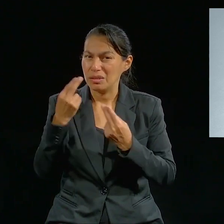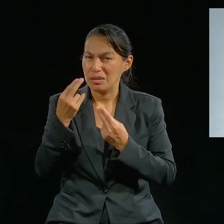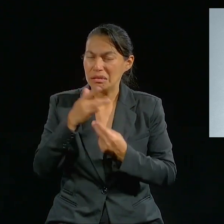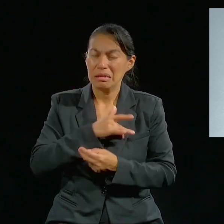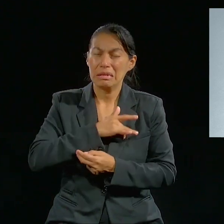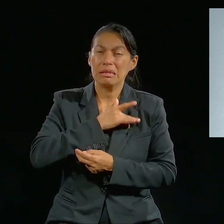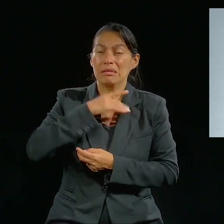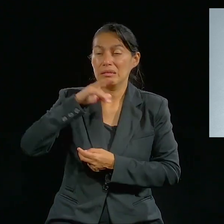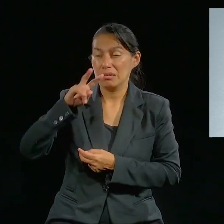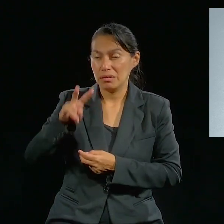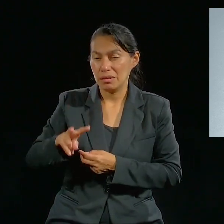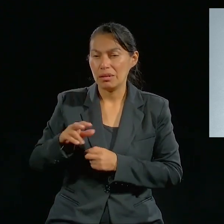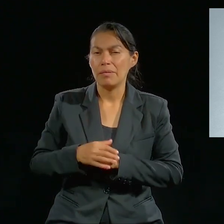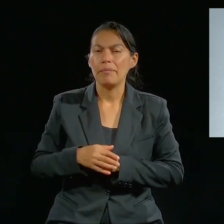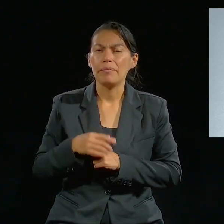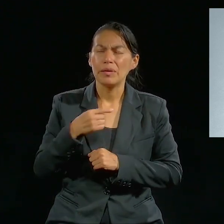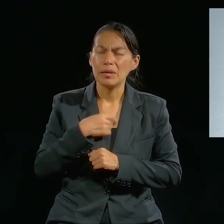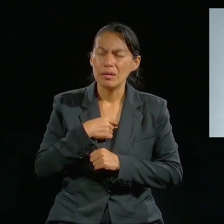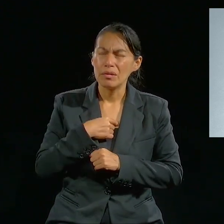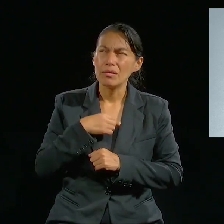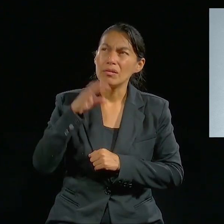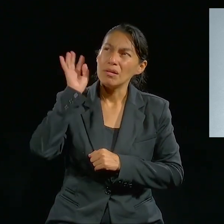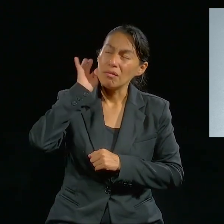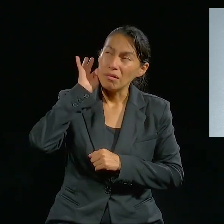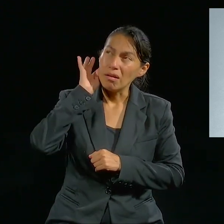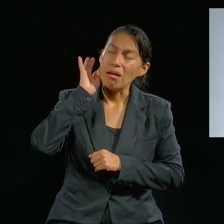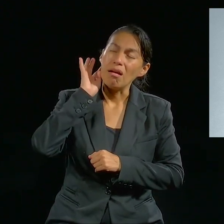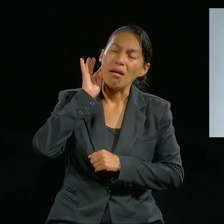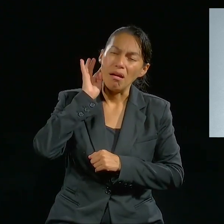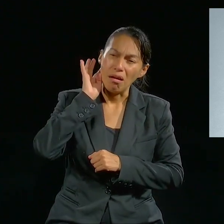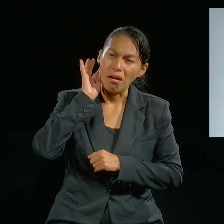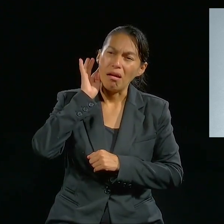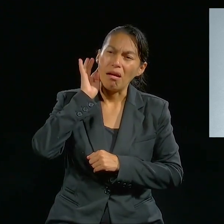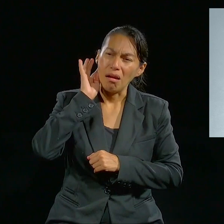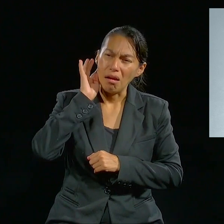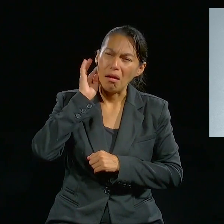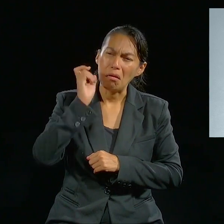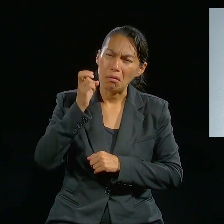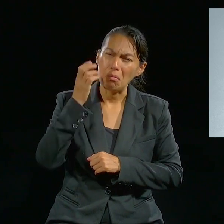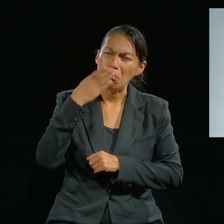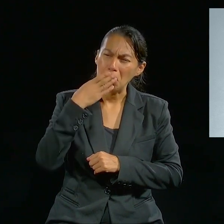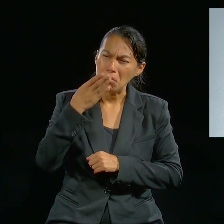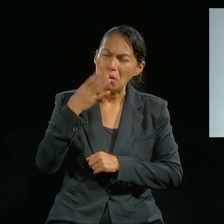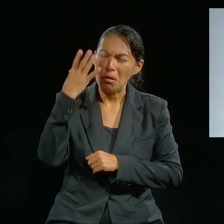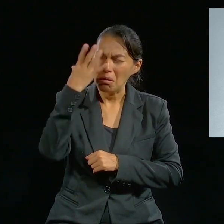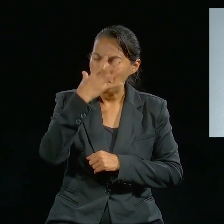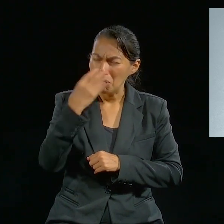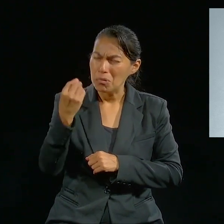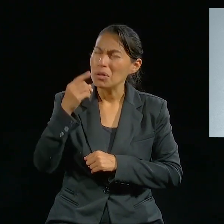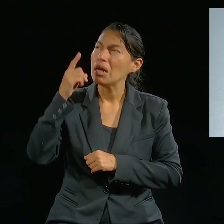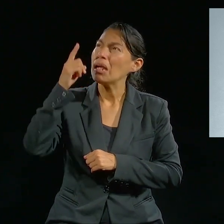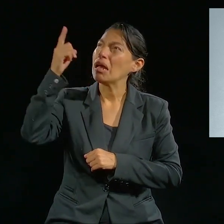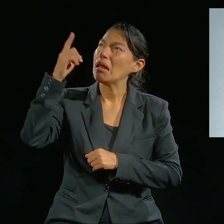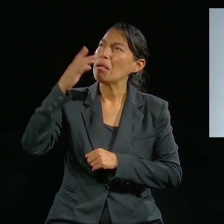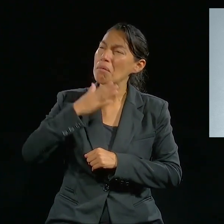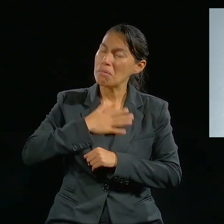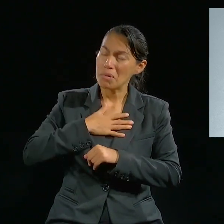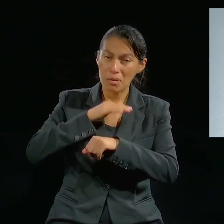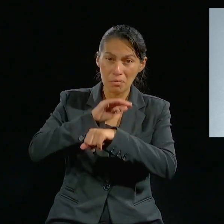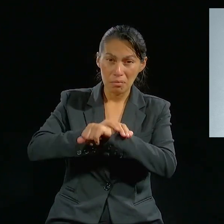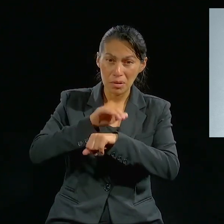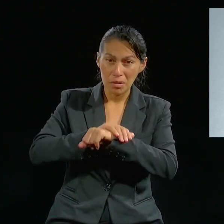escuchaba eso, decía, qué bonito saber que podemos tener a una persona como amigo, saber que Él nos